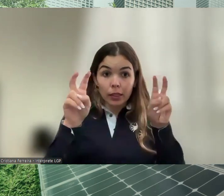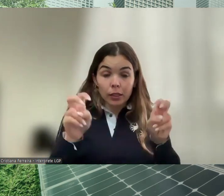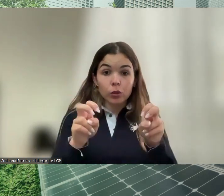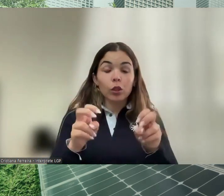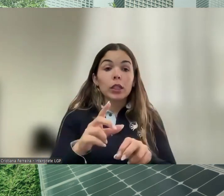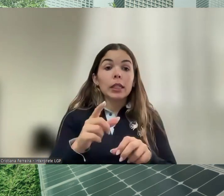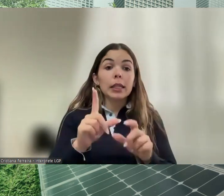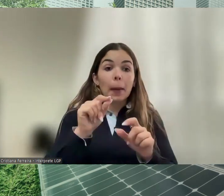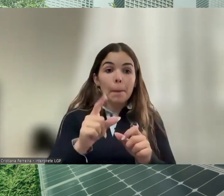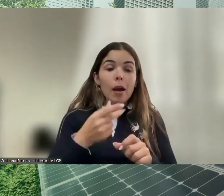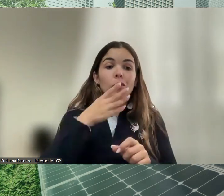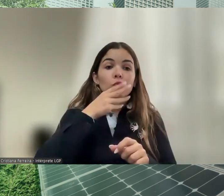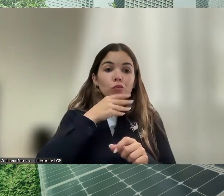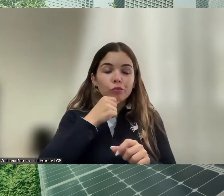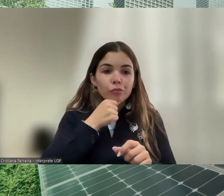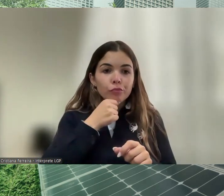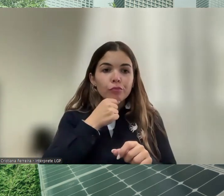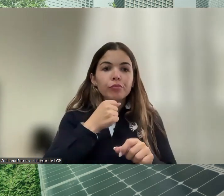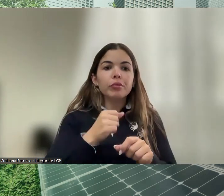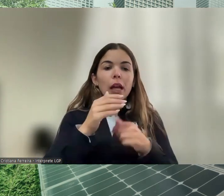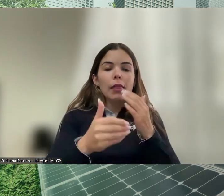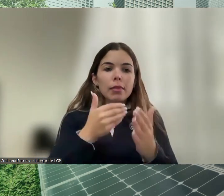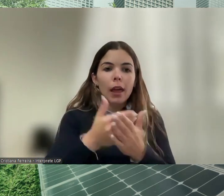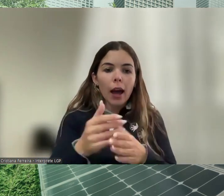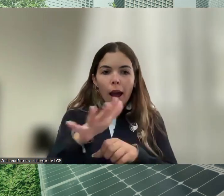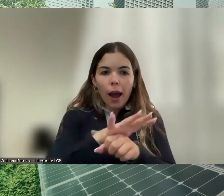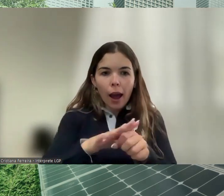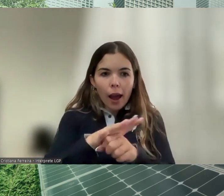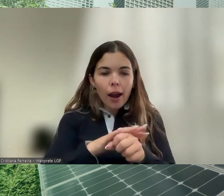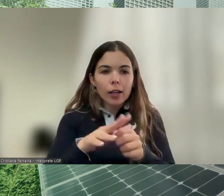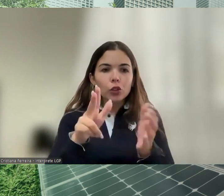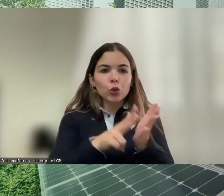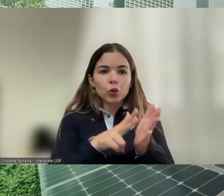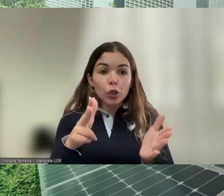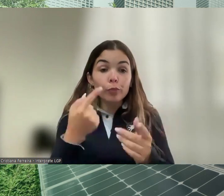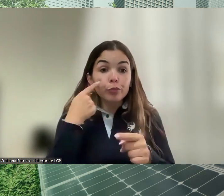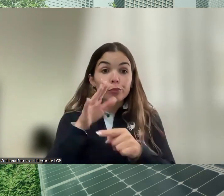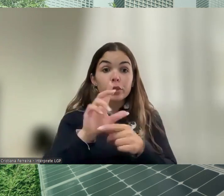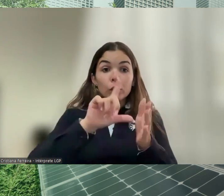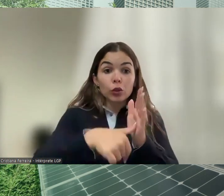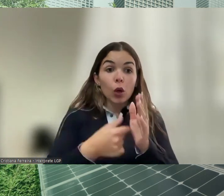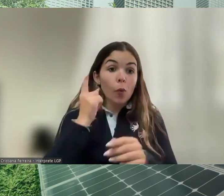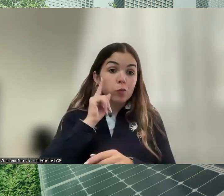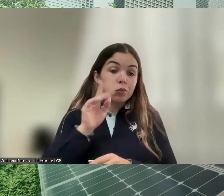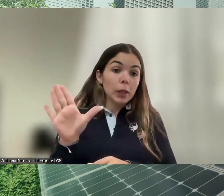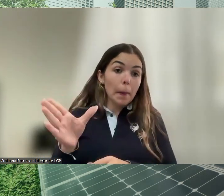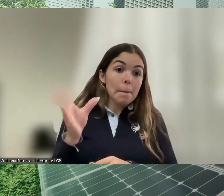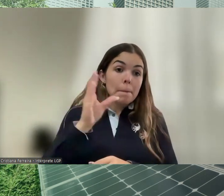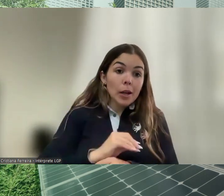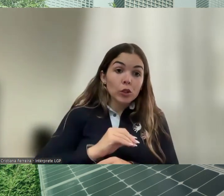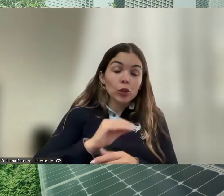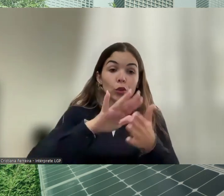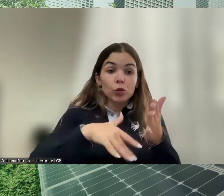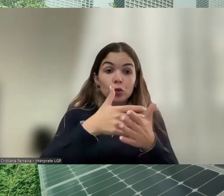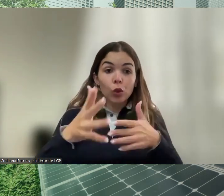território e a gestão de áreas classificadas. Por exemplo, entre os seus projetos de maior relevância inclui-se o Plano de Ação para a Conservação do